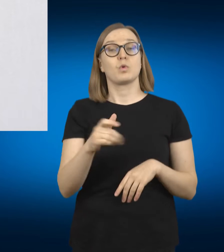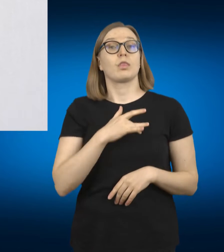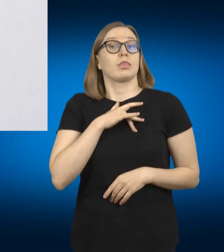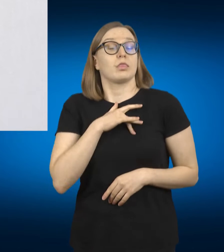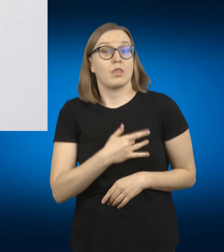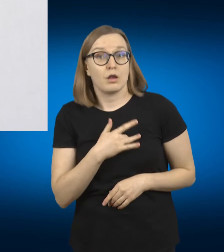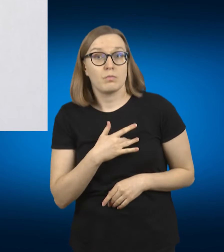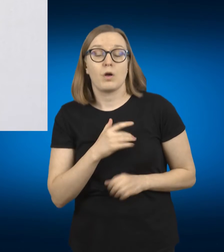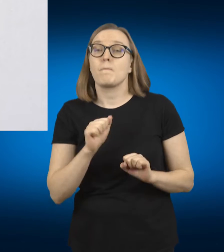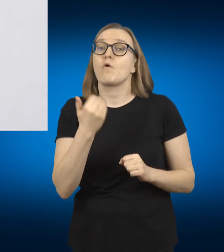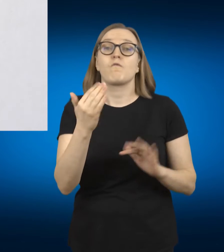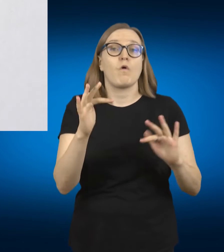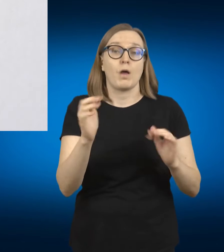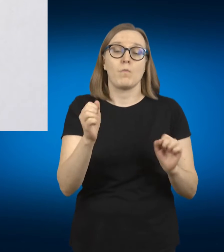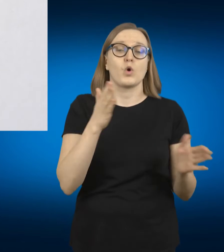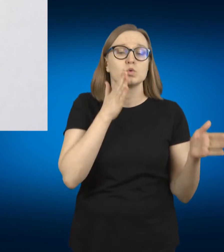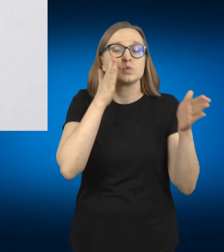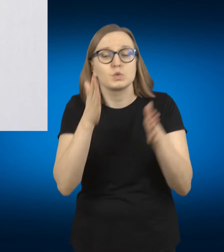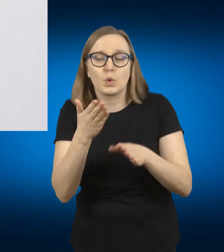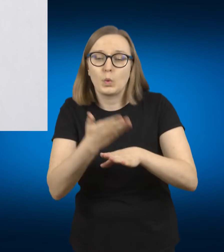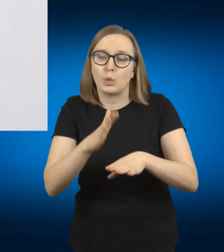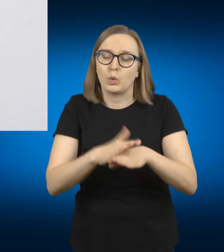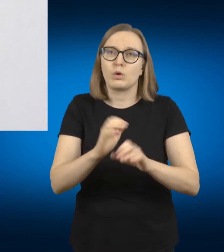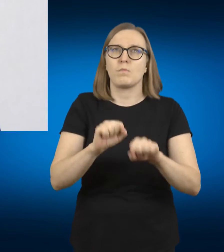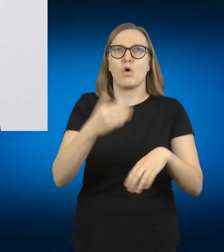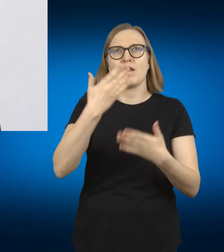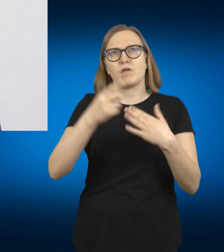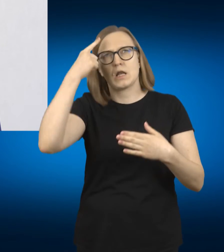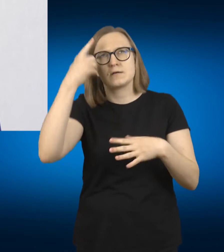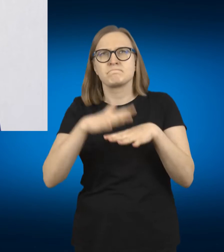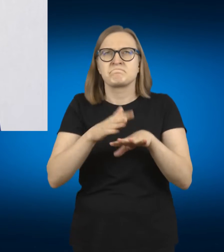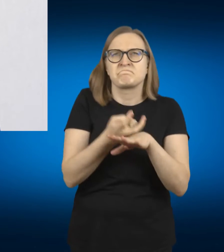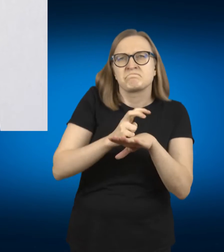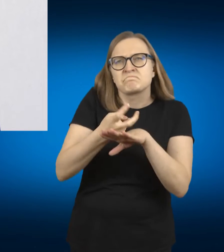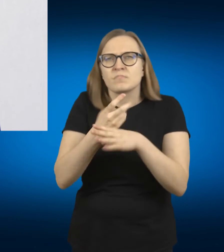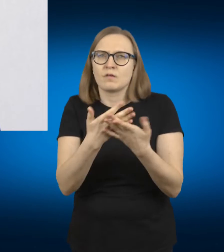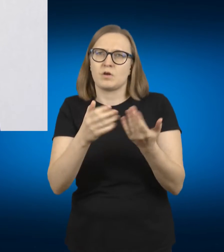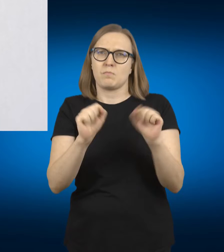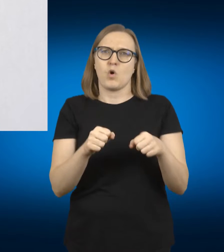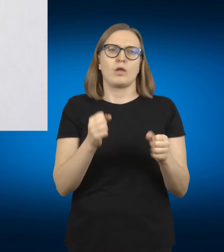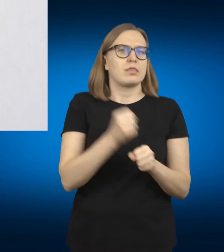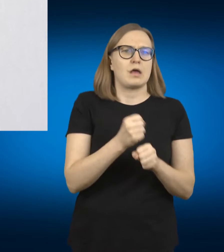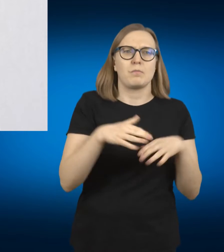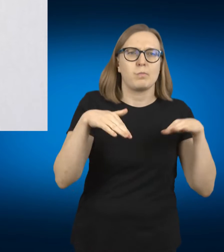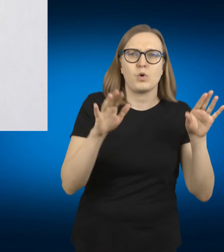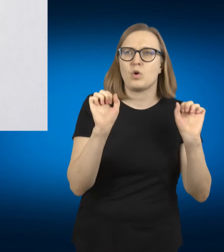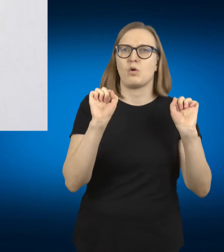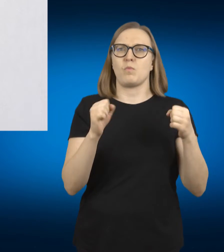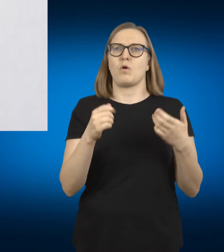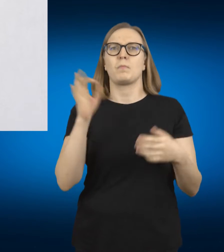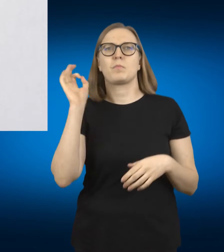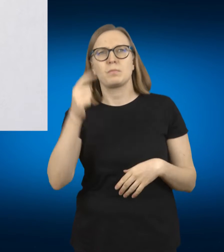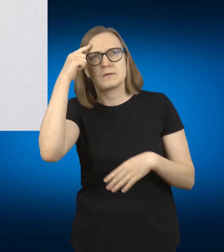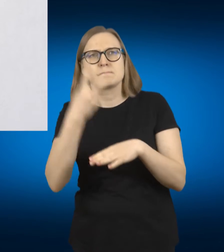būti sunku susikaupti, gali lysti įvairios mintis, negalėti atlikti įvairių dalykų, galvoti nuolat apie virusą, apie